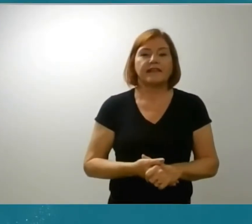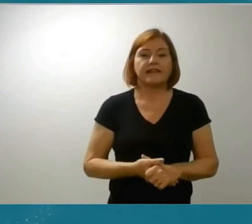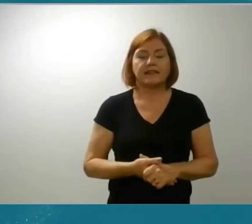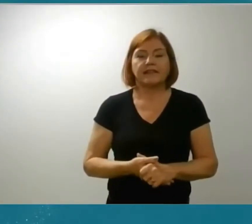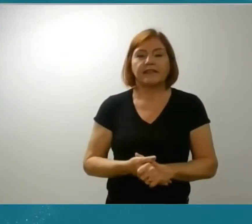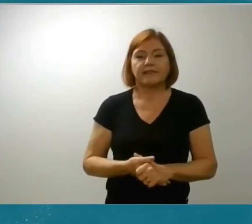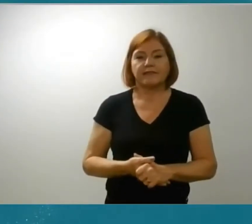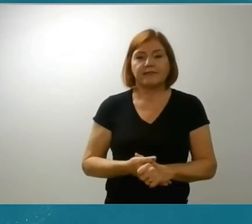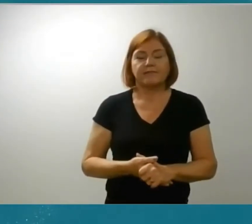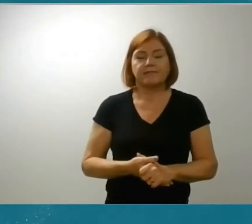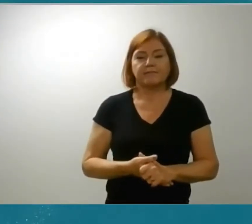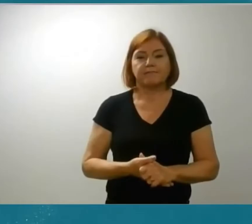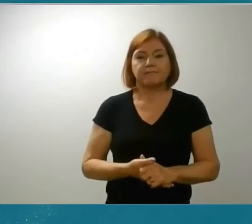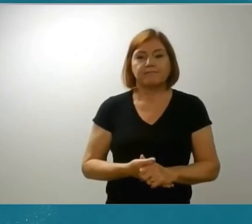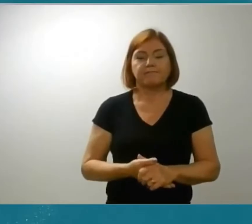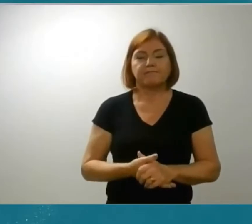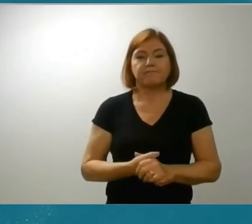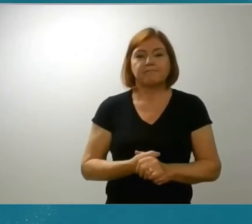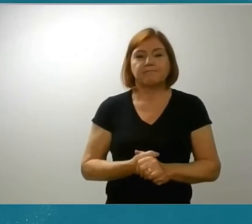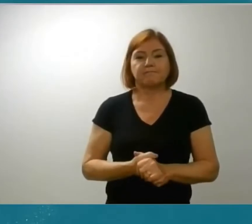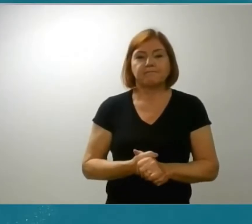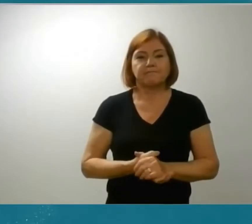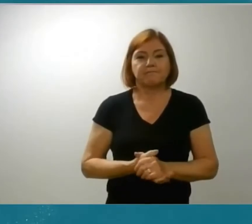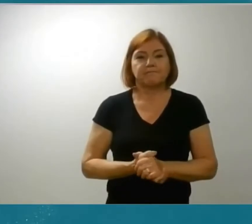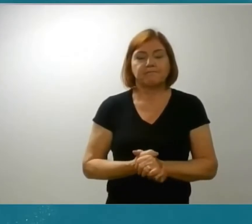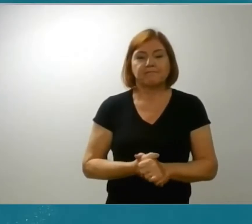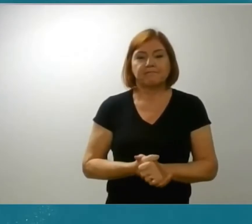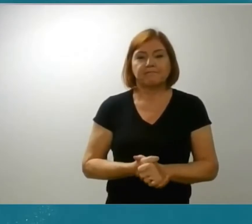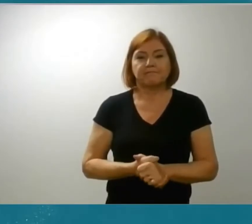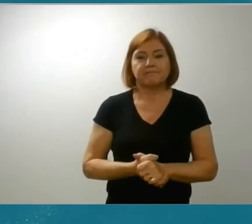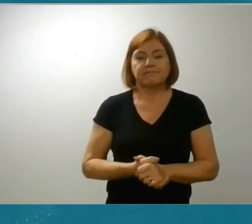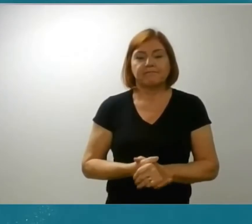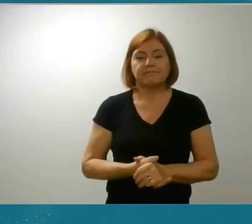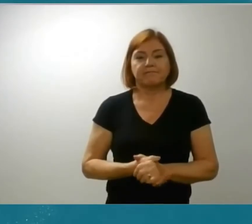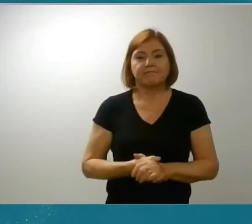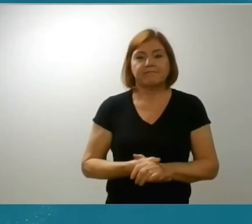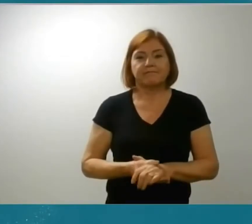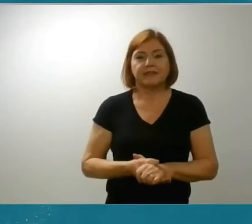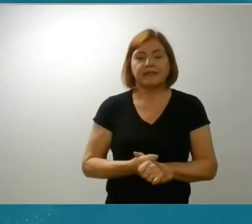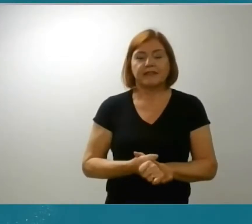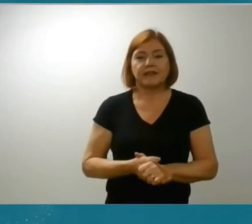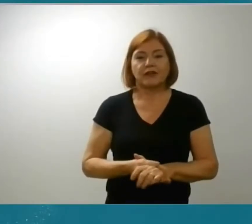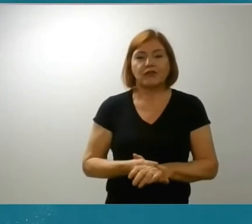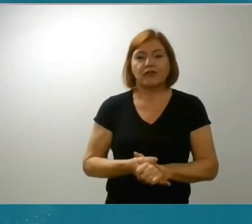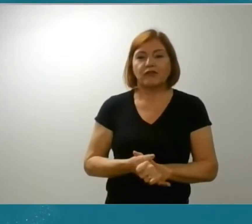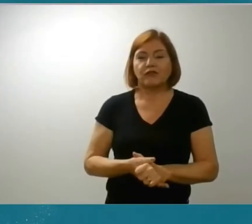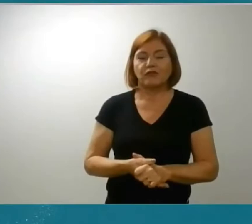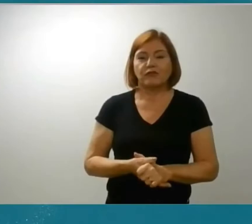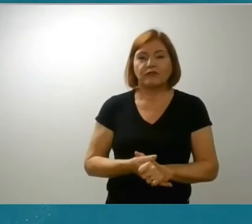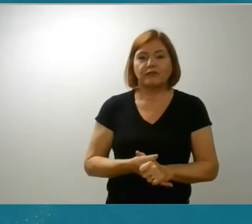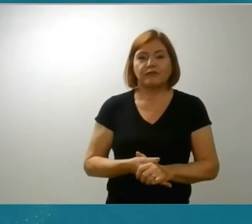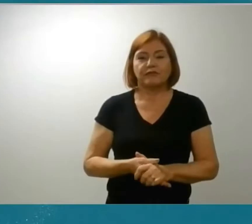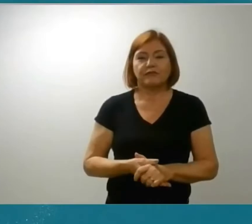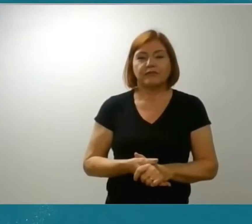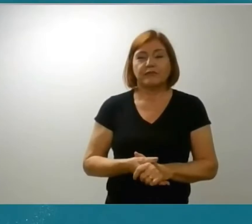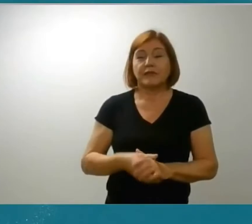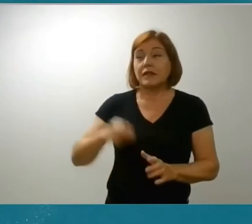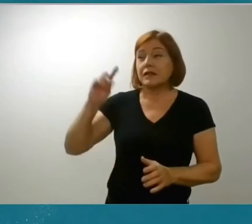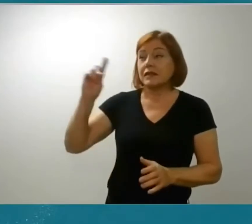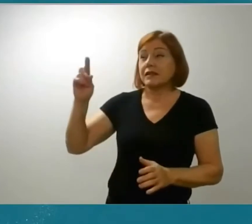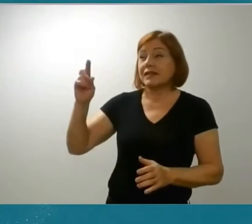cuidar com ele as pessoas, nós estamos colocando em ordem a vida das pessoas. As pessoas que